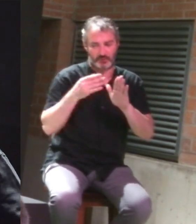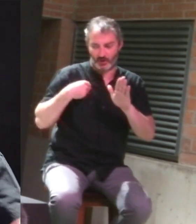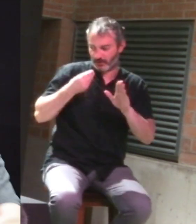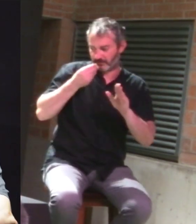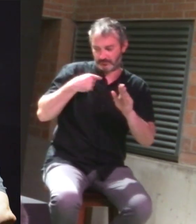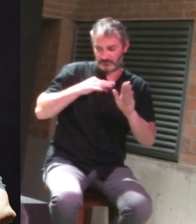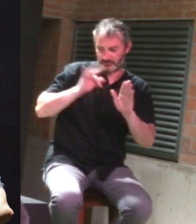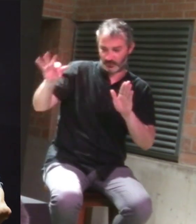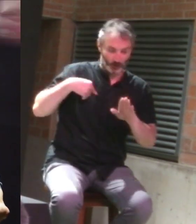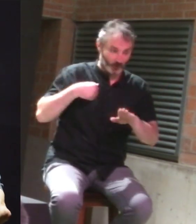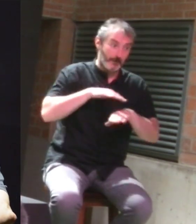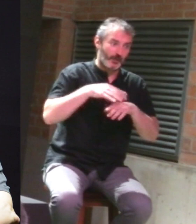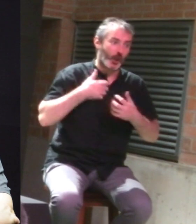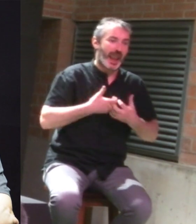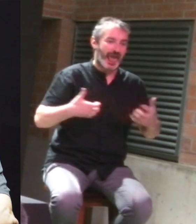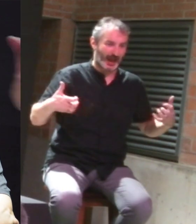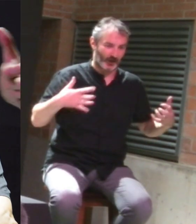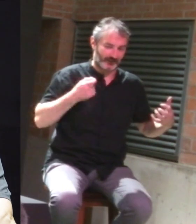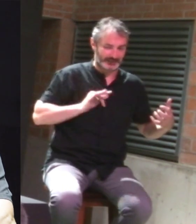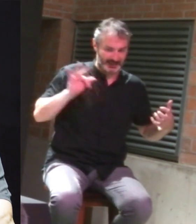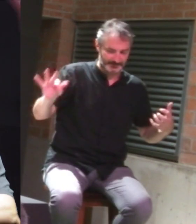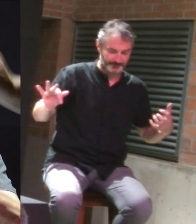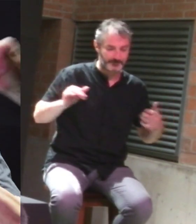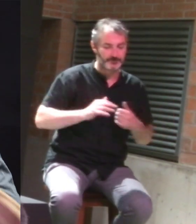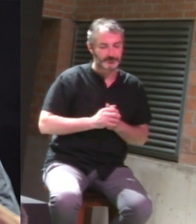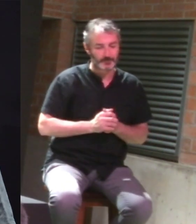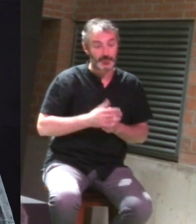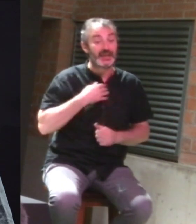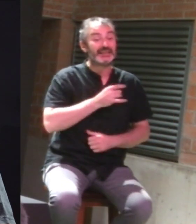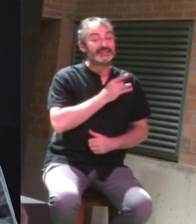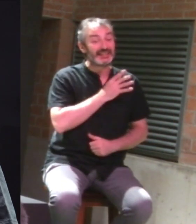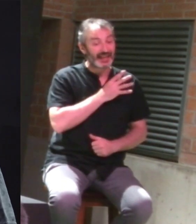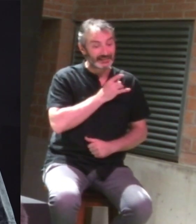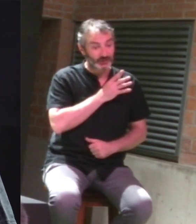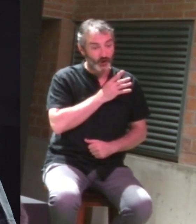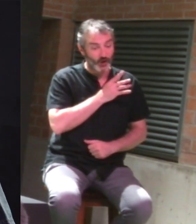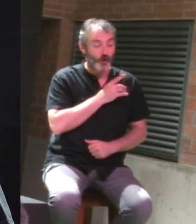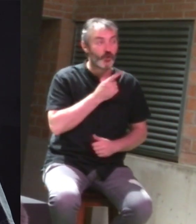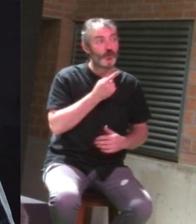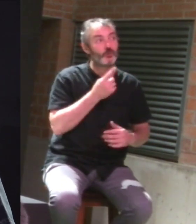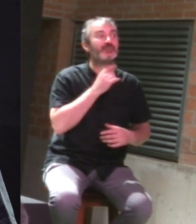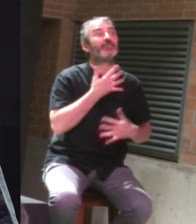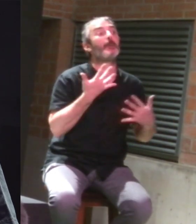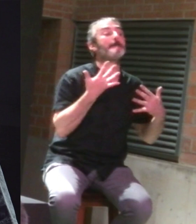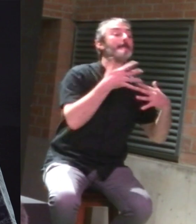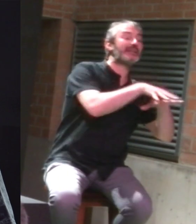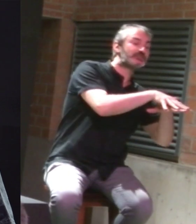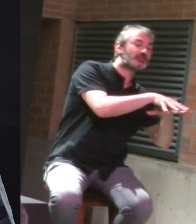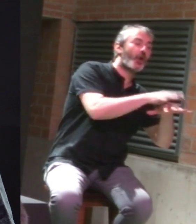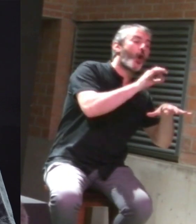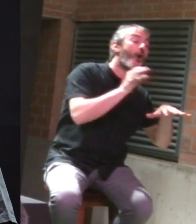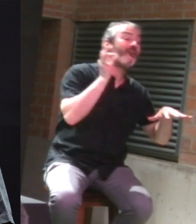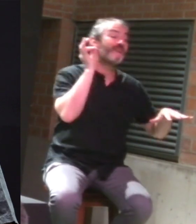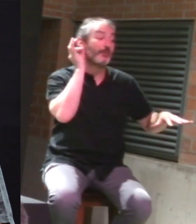me estoy alargando quizá demasiado. Bien, este sindicalismo del que estamos hablando, mixto o femenino, ofrecía un discurso